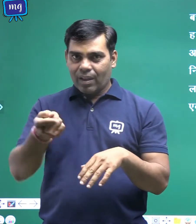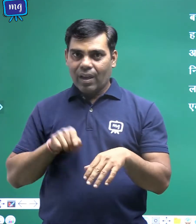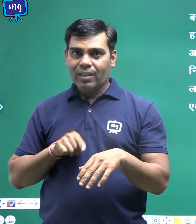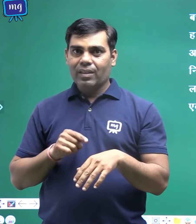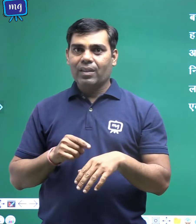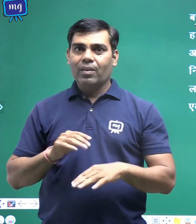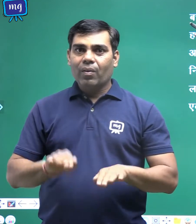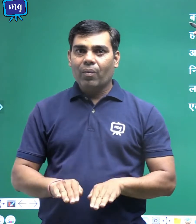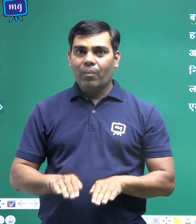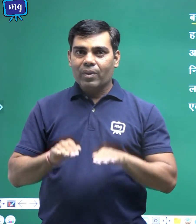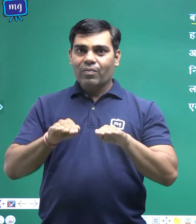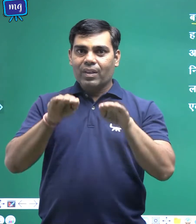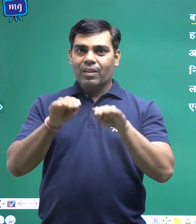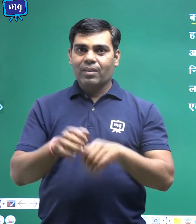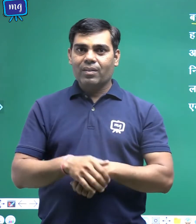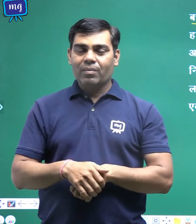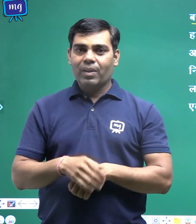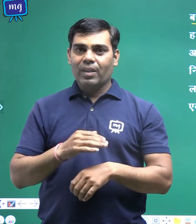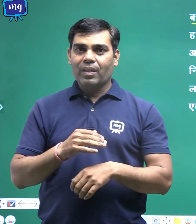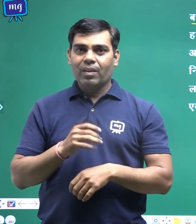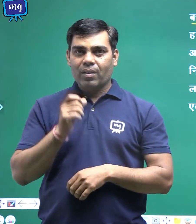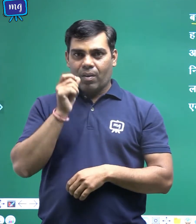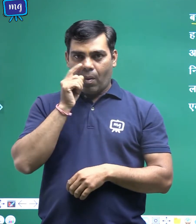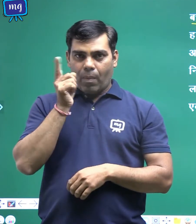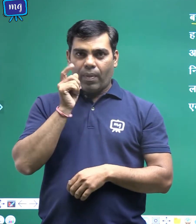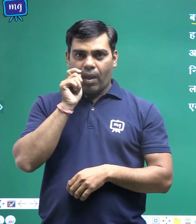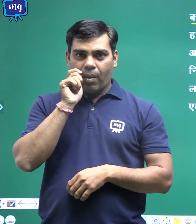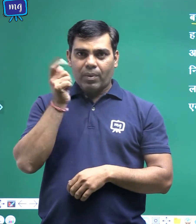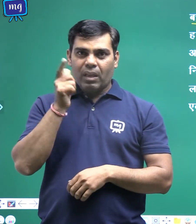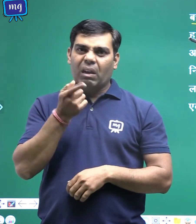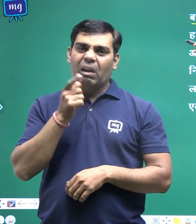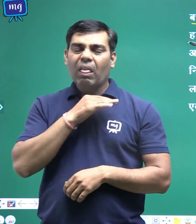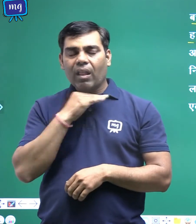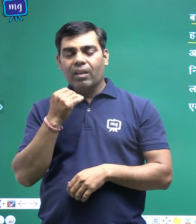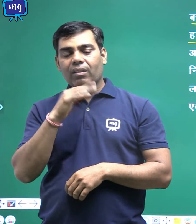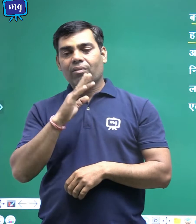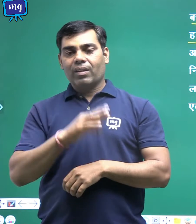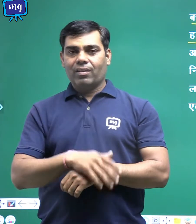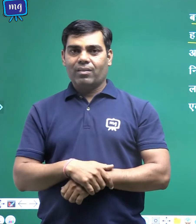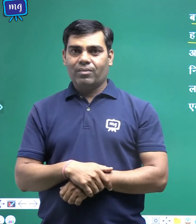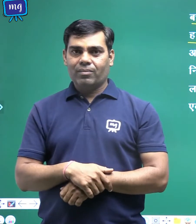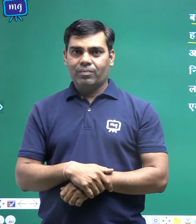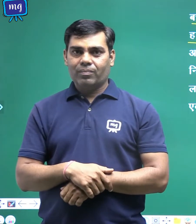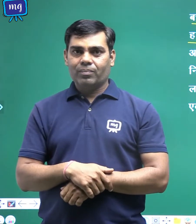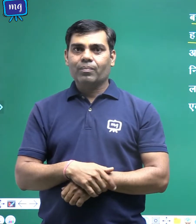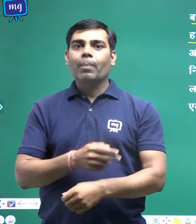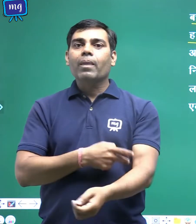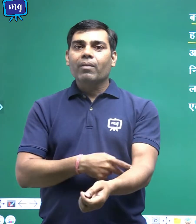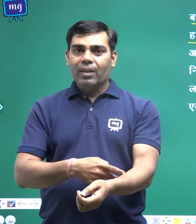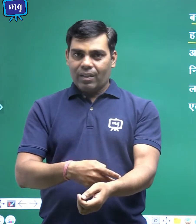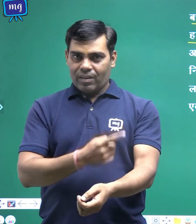बचपन में ही माता पिता का देहांत हो गया था। भगिनी निवेदिता